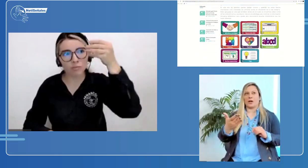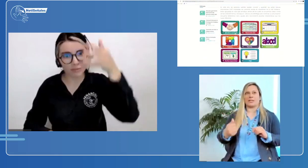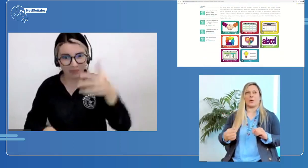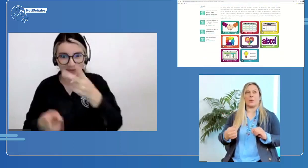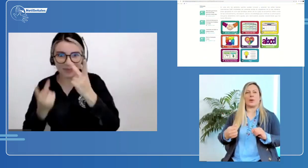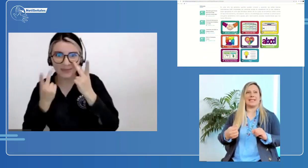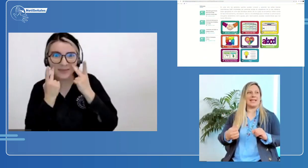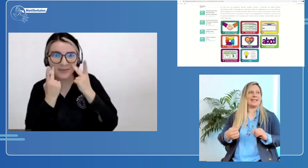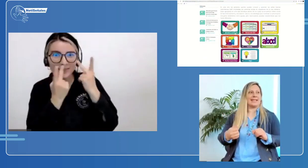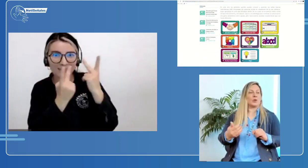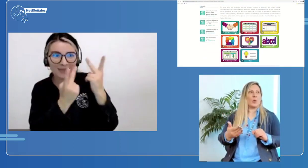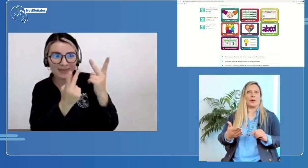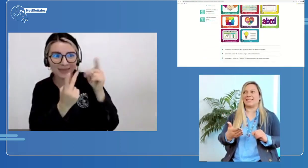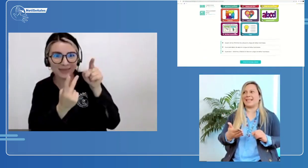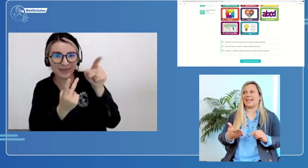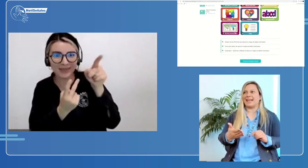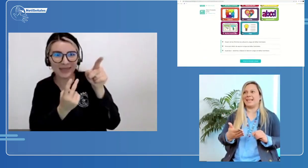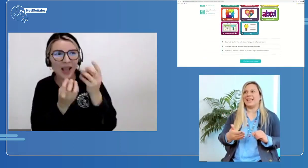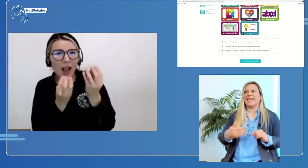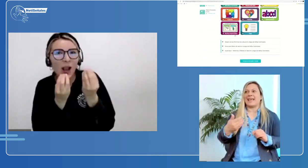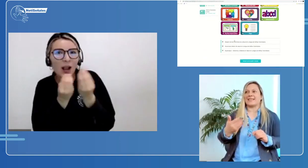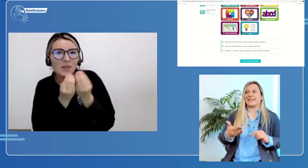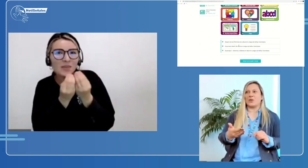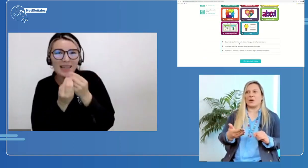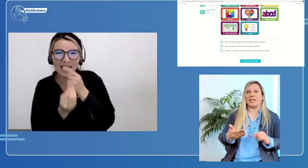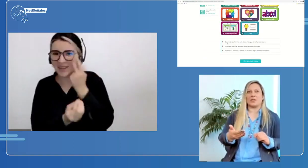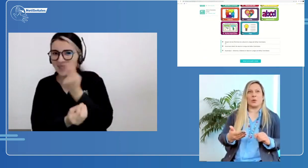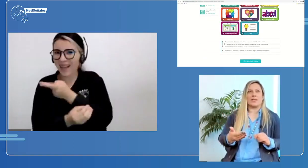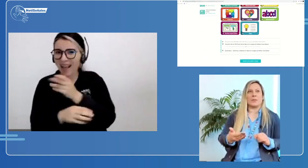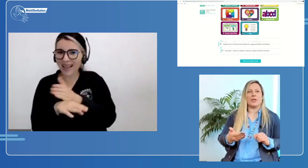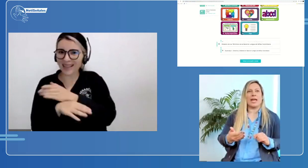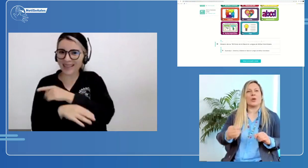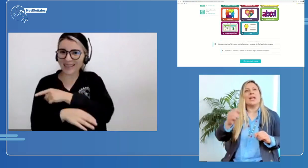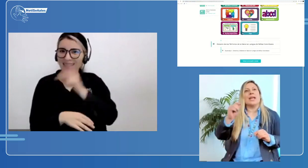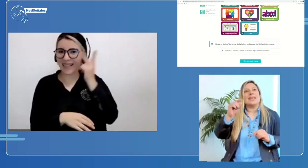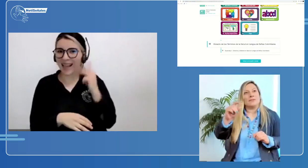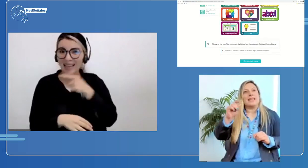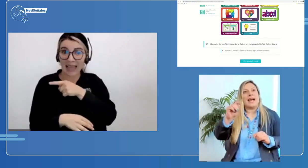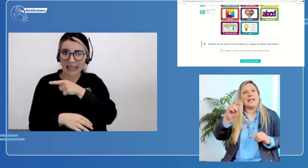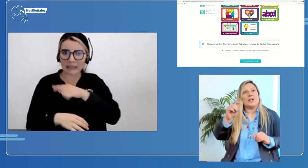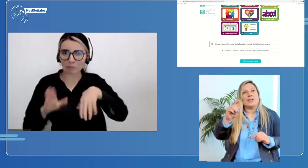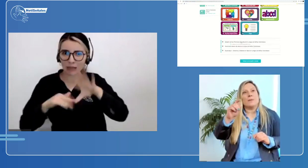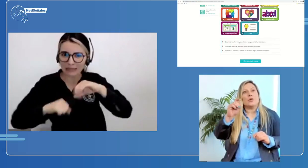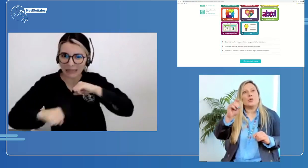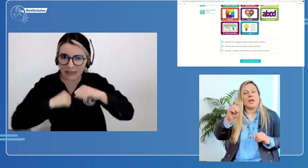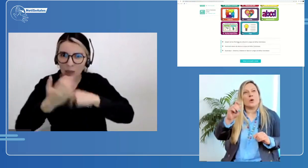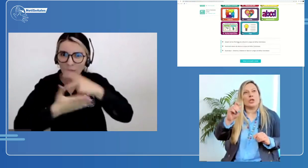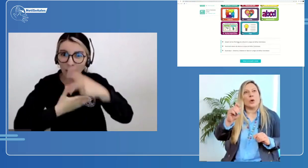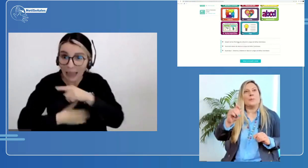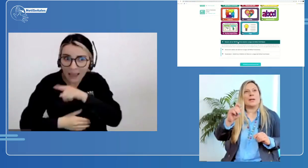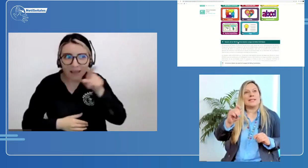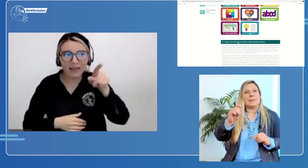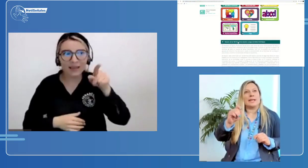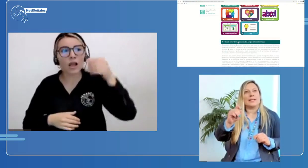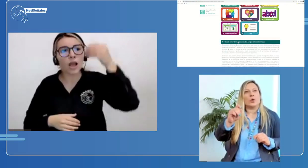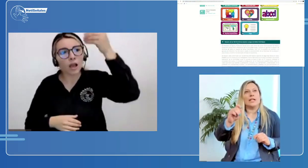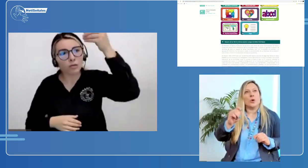nuestra compañerita Kelly, que es gestora de todo este proyecto. Y al final encontramos un acordeón precisamente con el